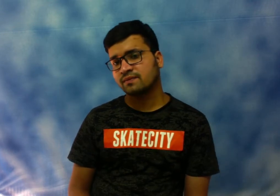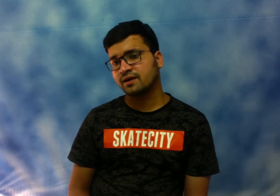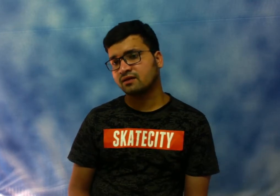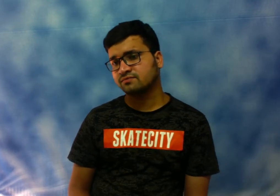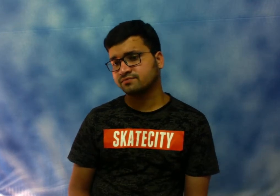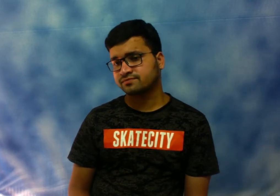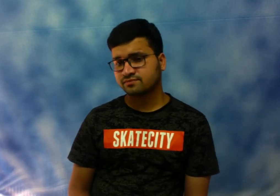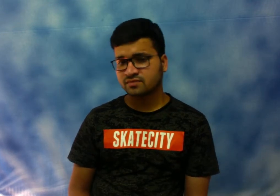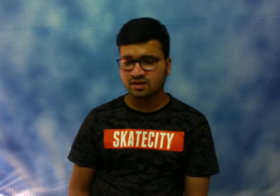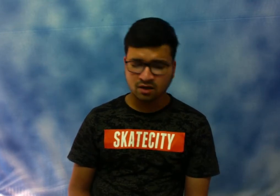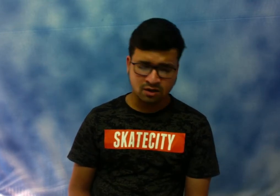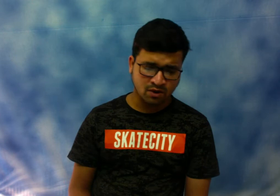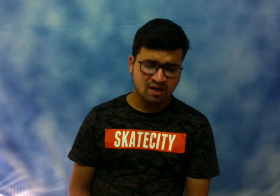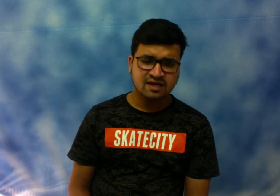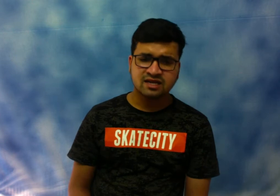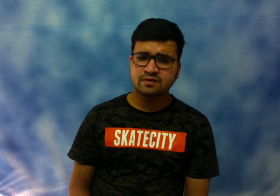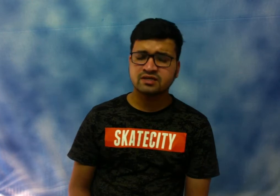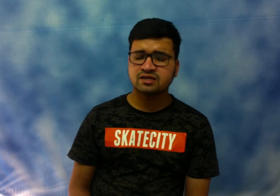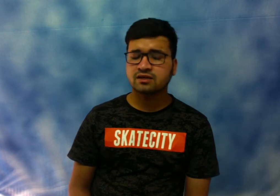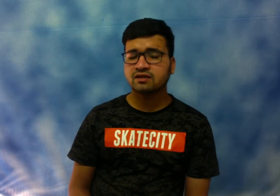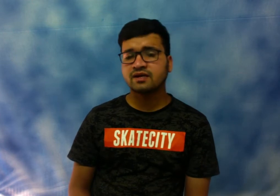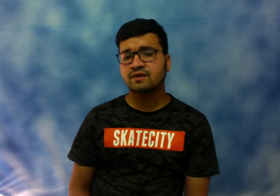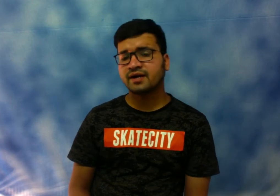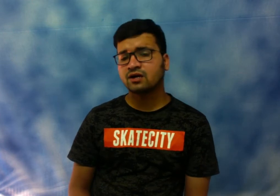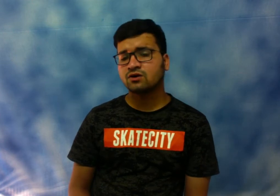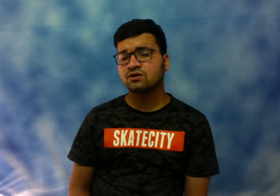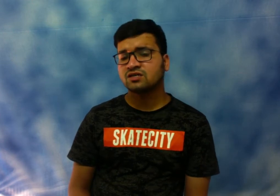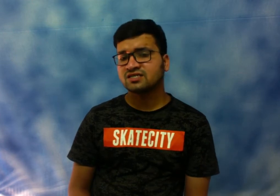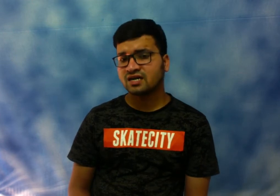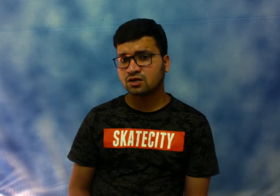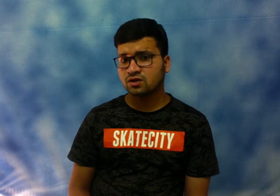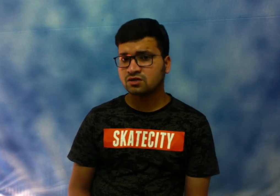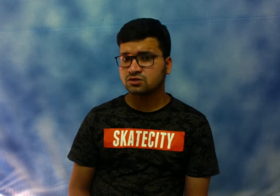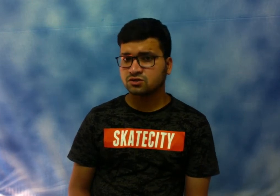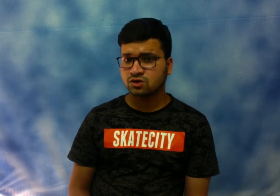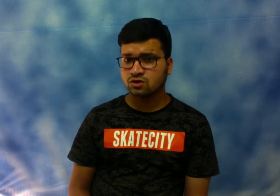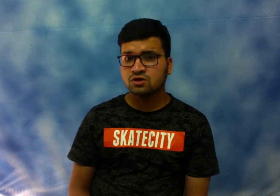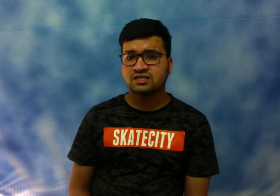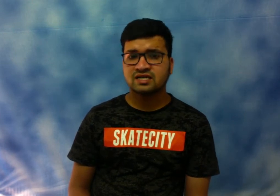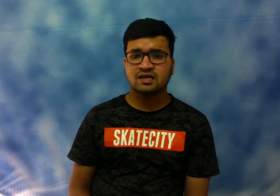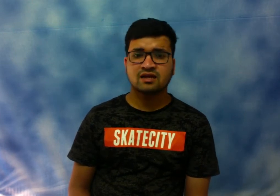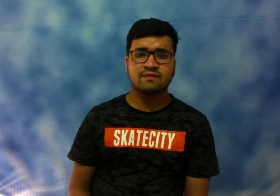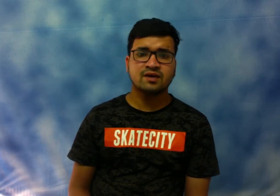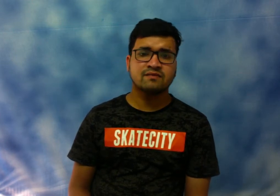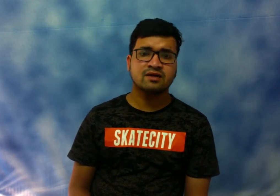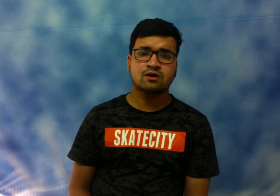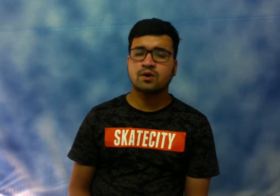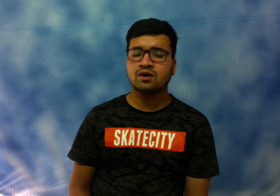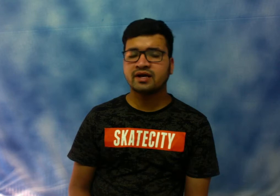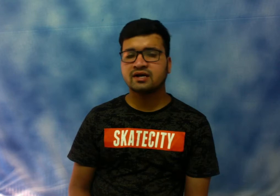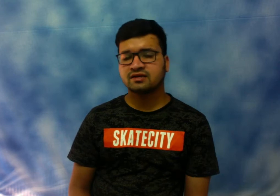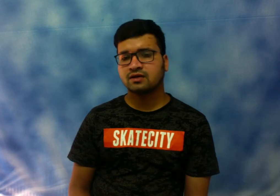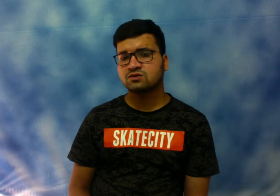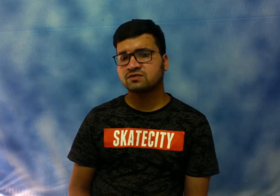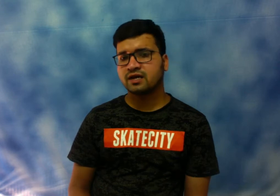पास, क्योंकि वो किसी भी कपड़े को, चादर को या जूतों को ज़्यादा लंबे समय तक उपयोग नहीं करते हैं, कुछ समय एक दो